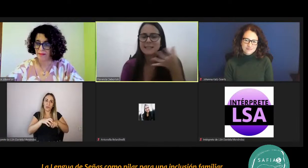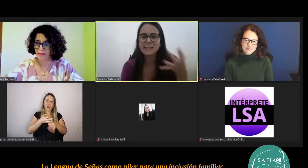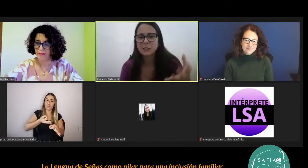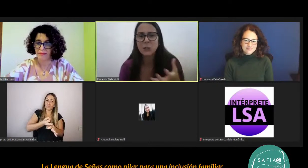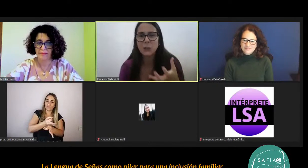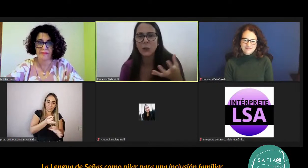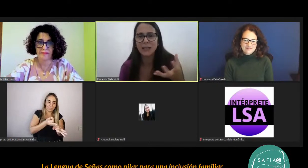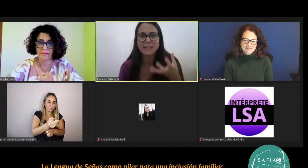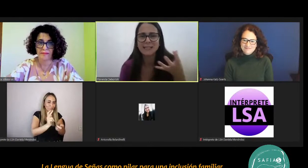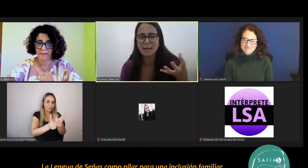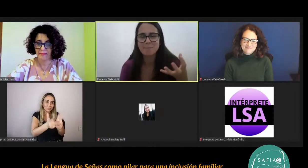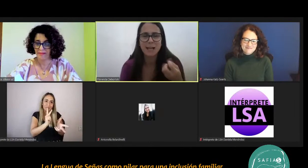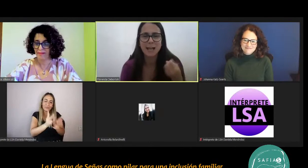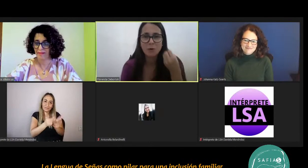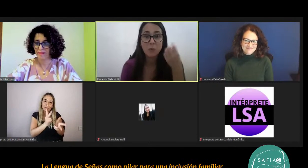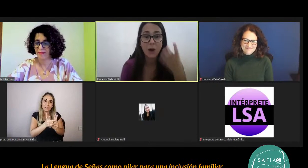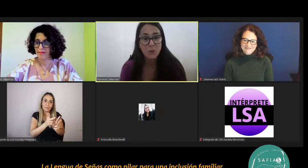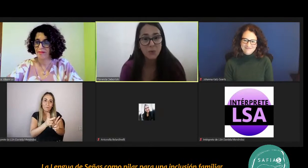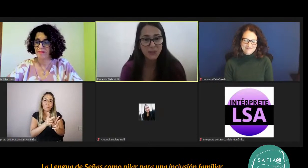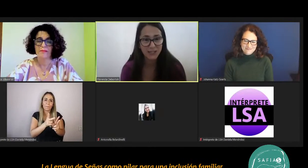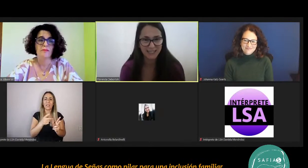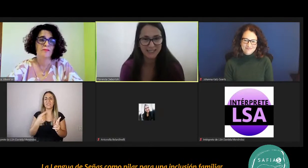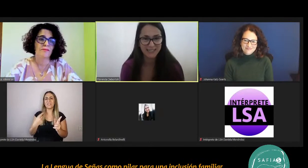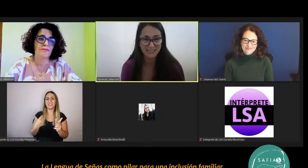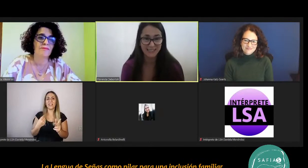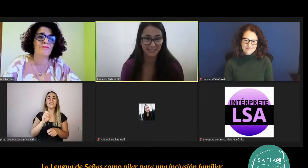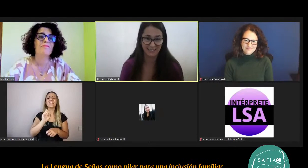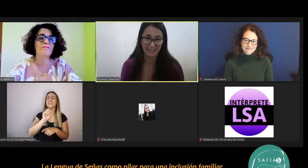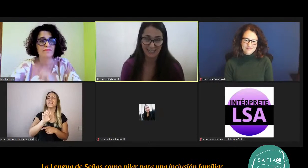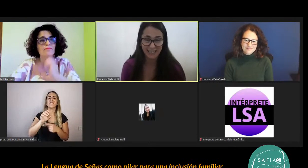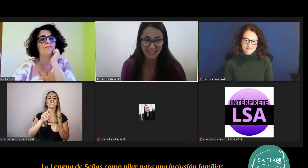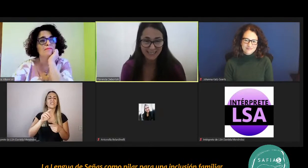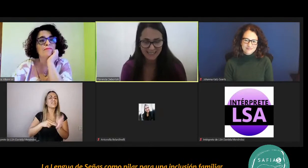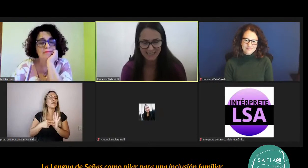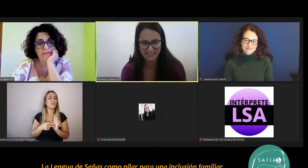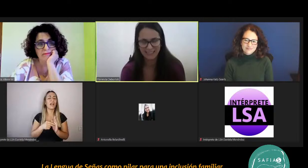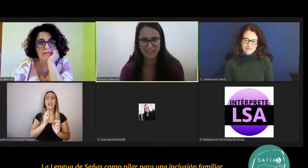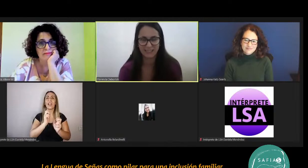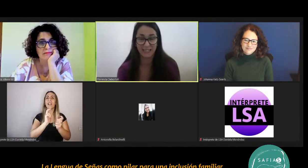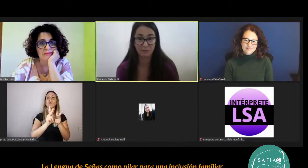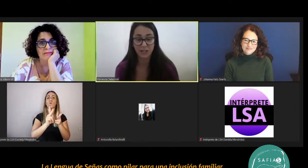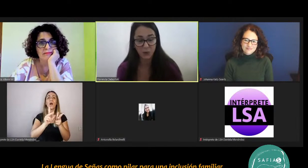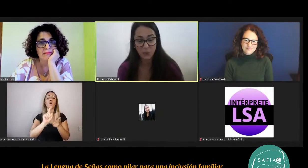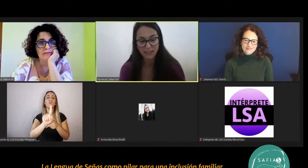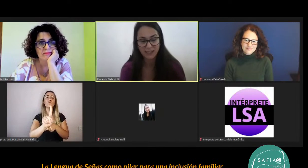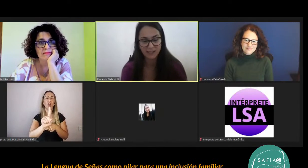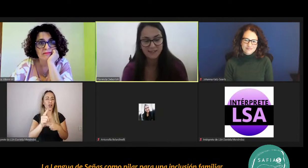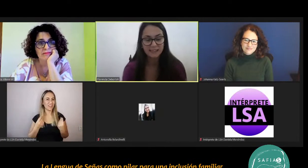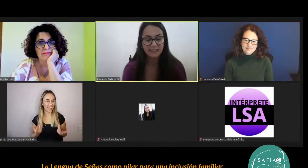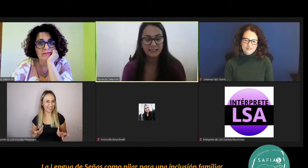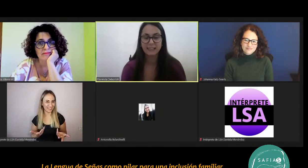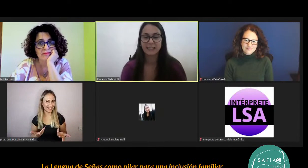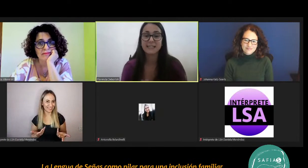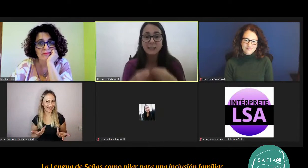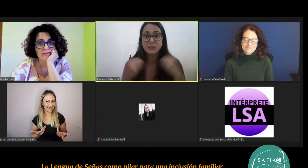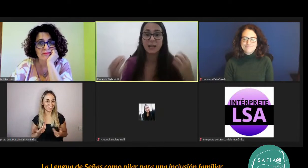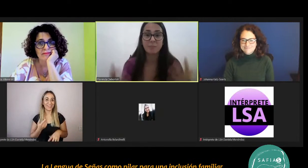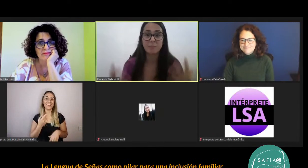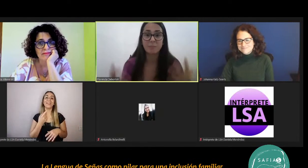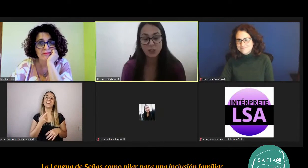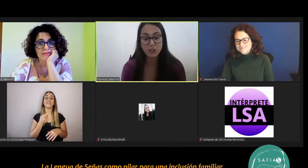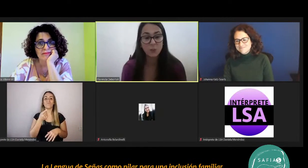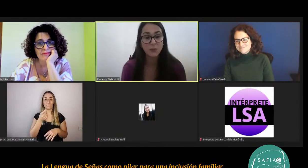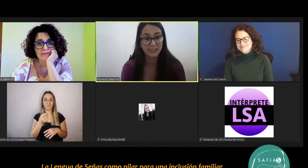¿Qué es esto? ¿A qué se llama la lengua 1 que tanto decís en las redes? Queremos que nos cuentes. ¿Qué es esto